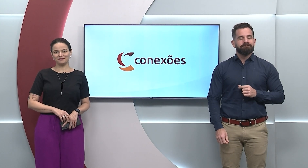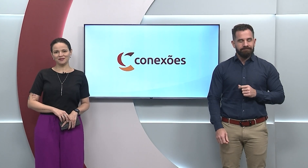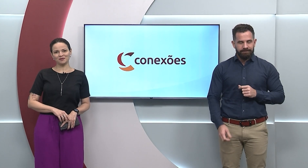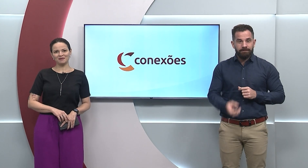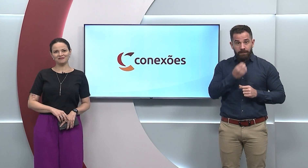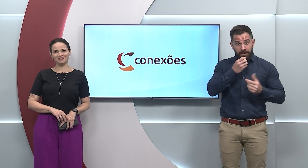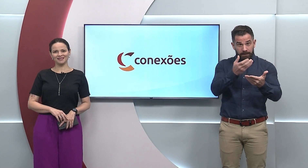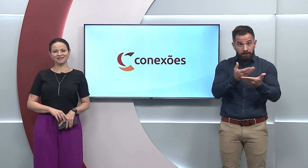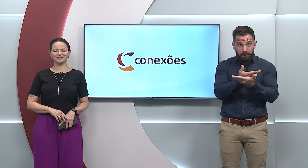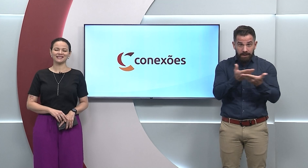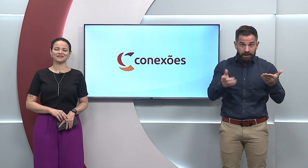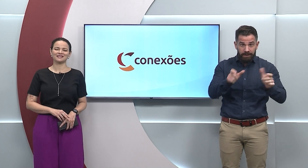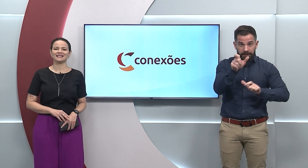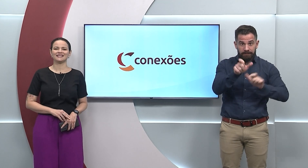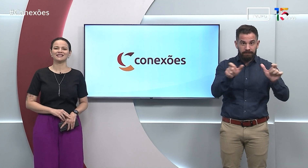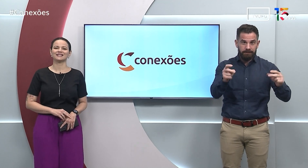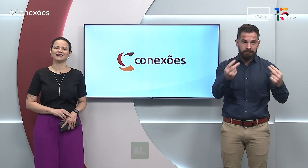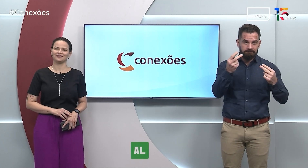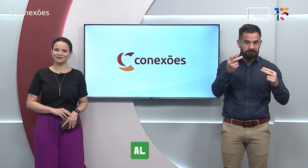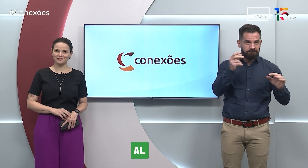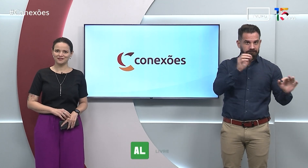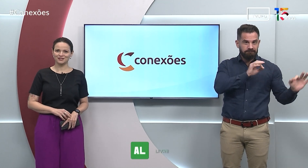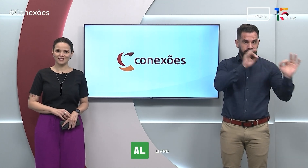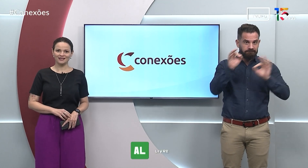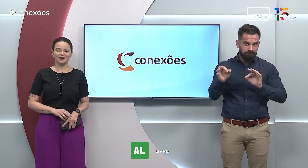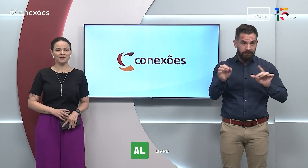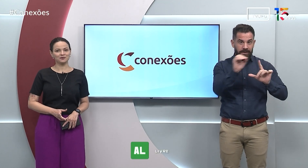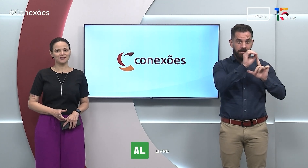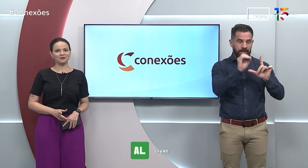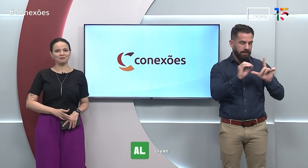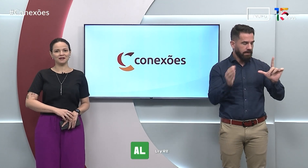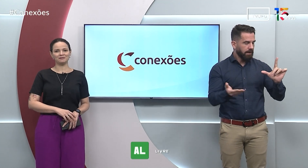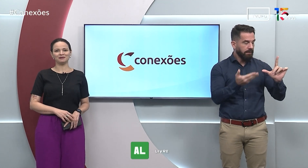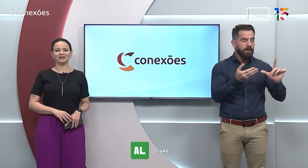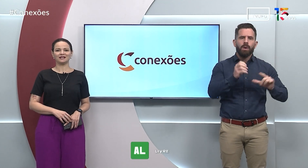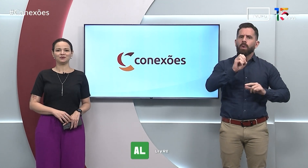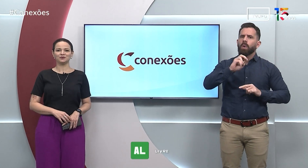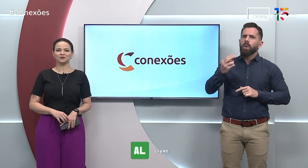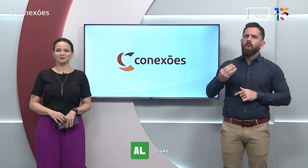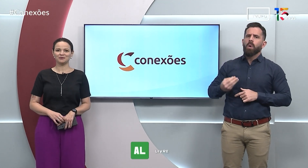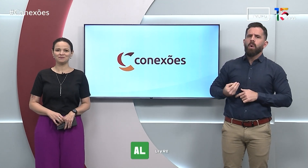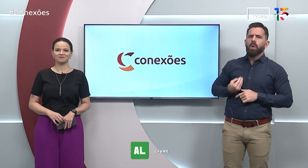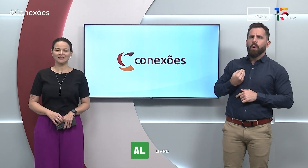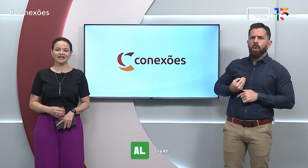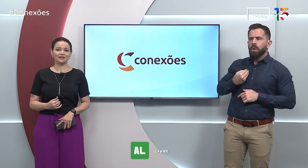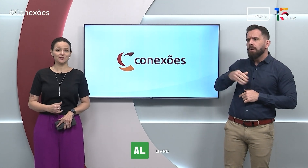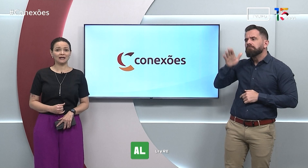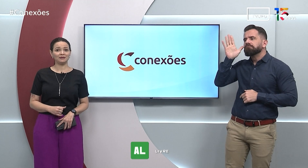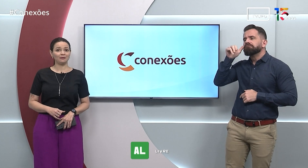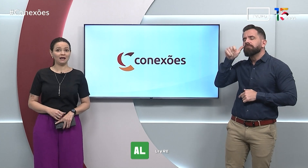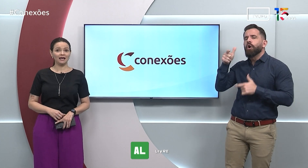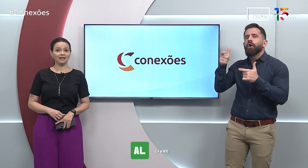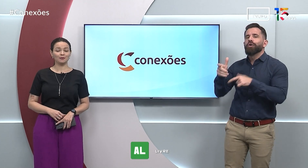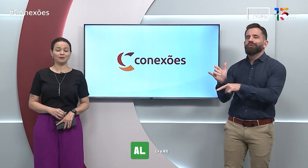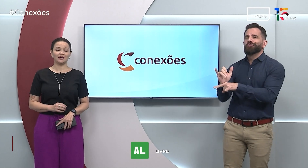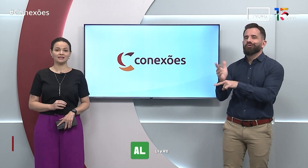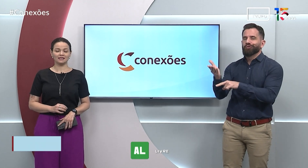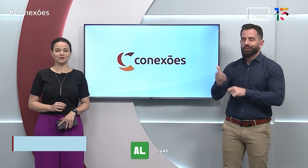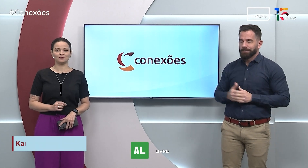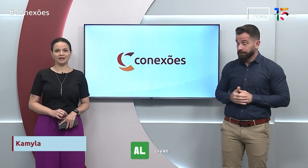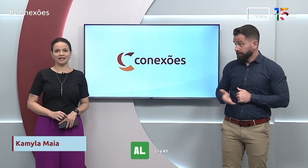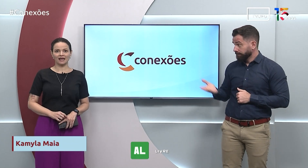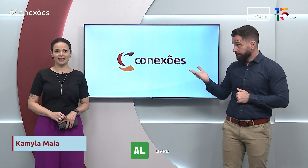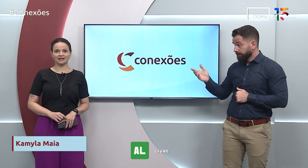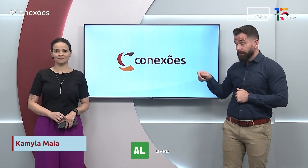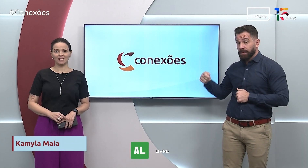Seja bem-vindo e bem-vinda, você que nos assiste na TV UFG ou nos acompanha pelo canal do YouTube. Eu sou a Camila Maia, uma mulher